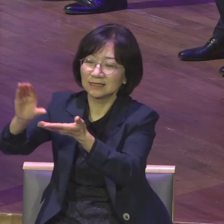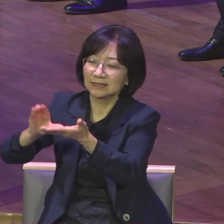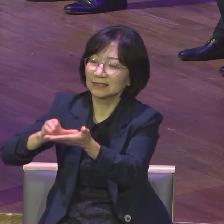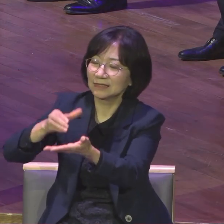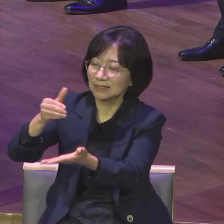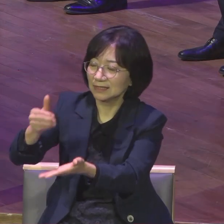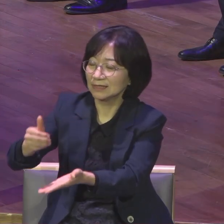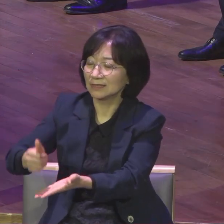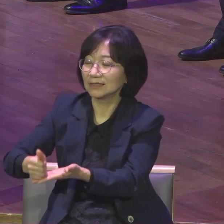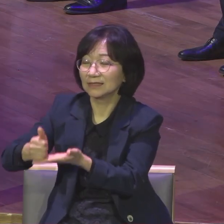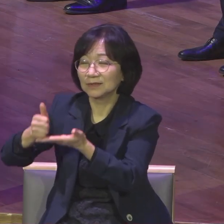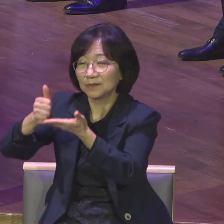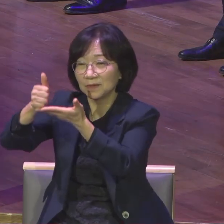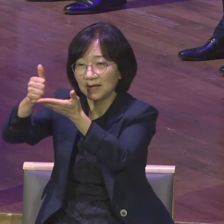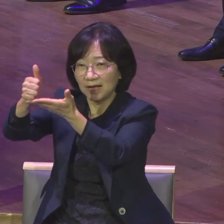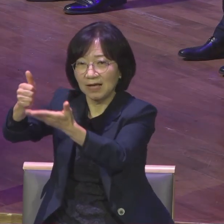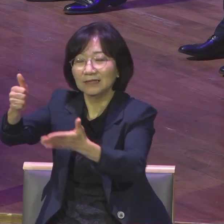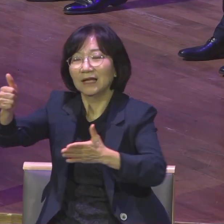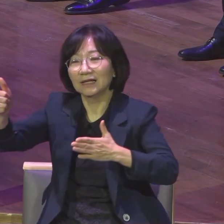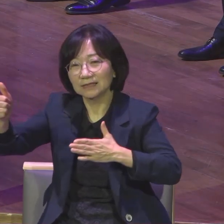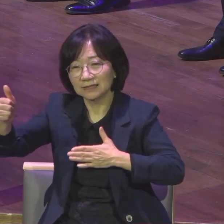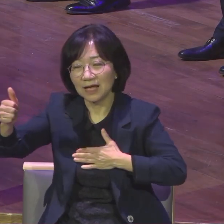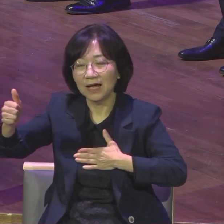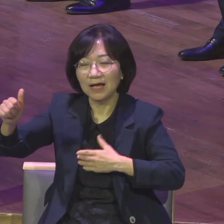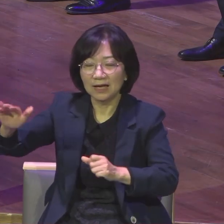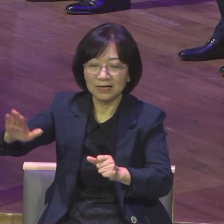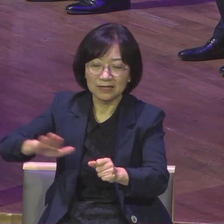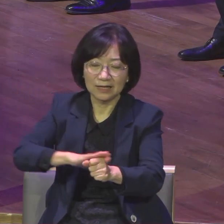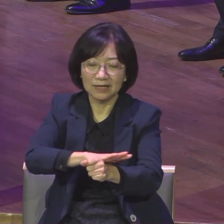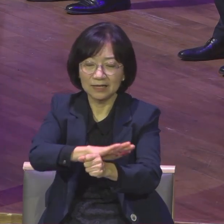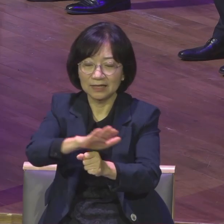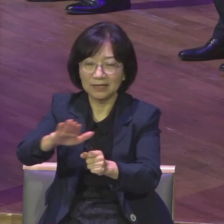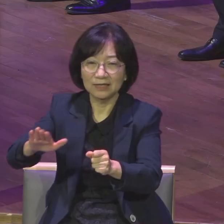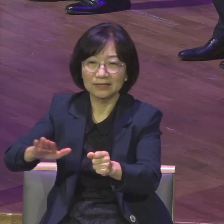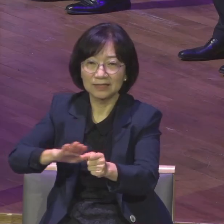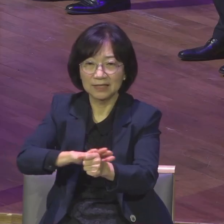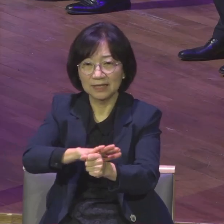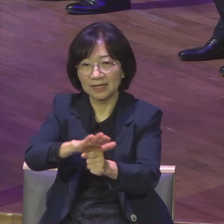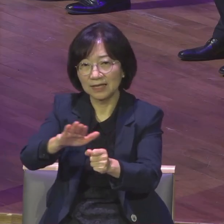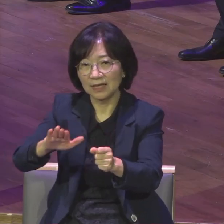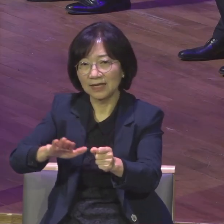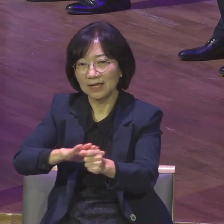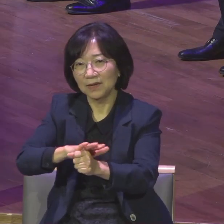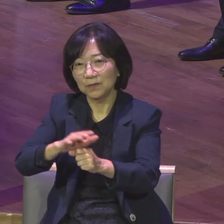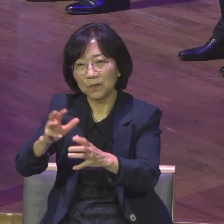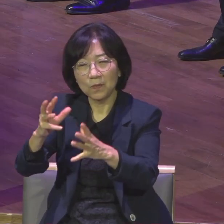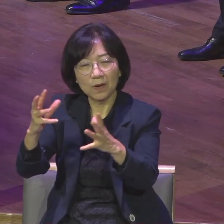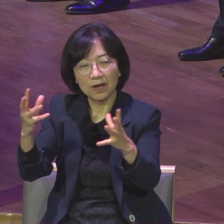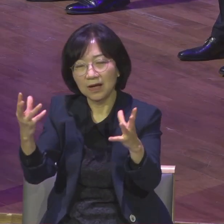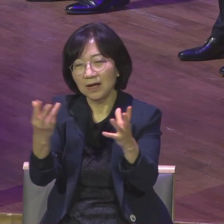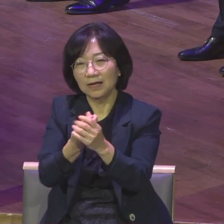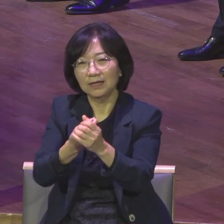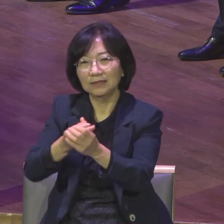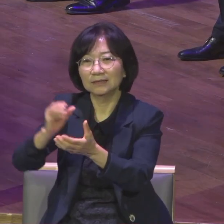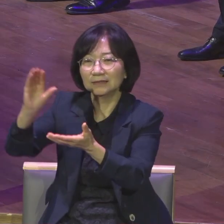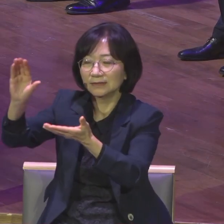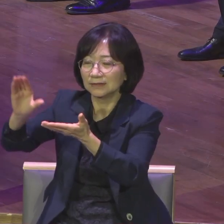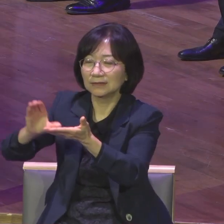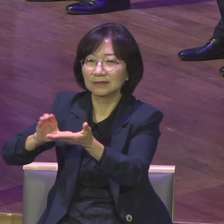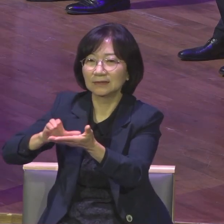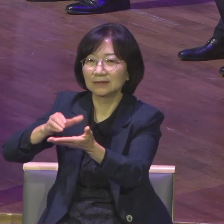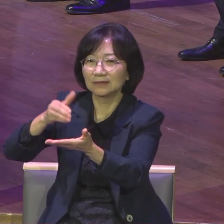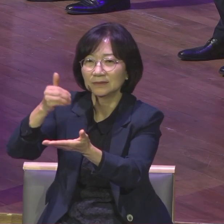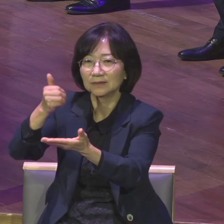완전하신 그리스도가 나를 사랑하네. 저를 높이 높이